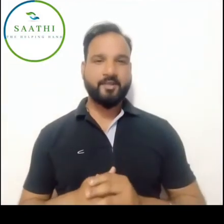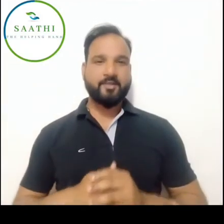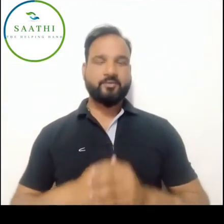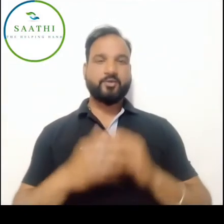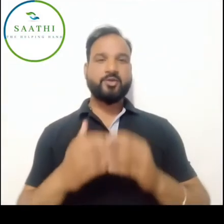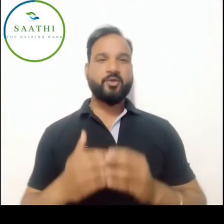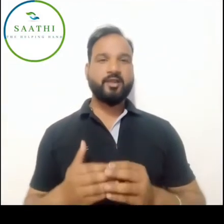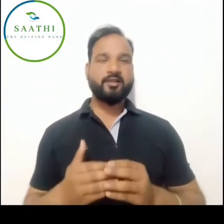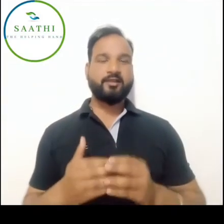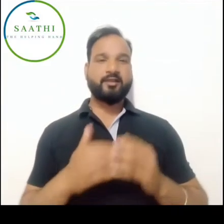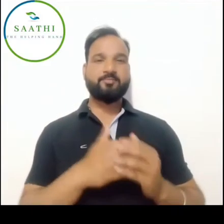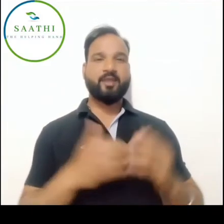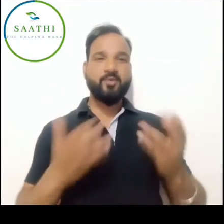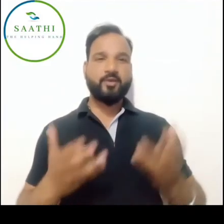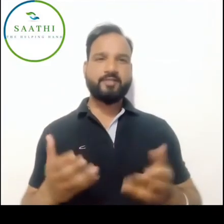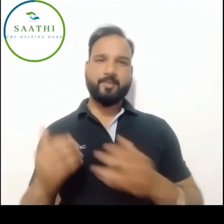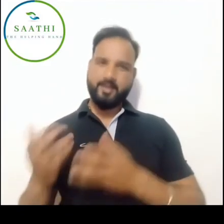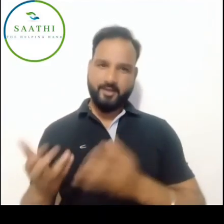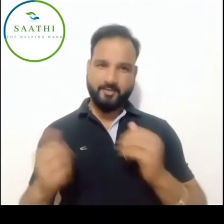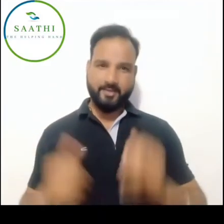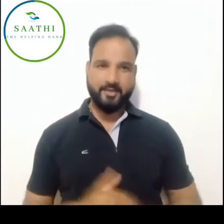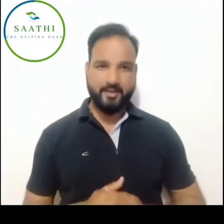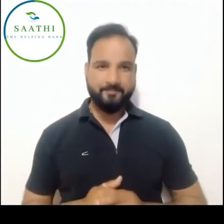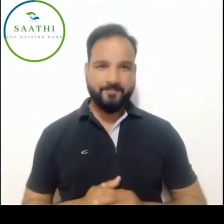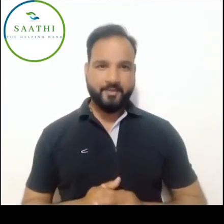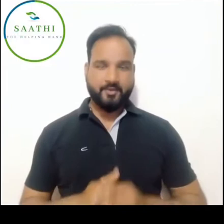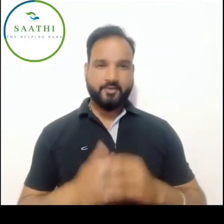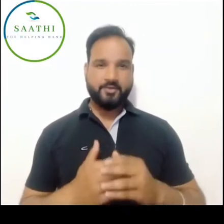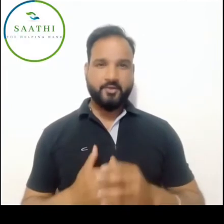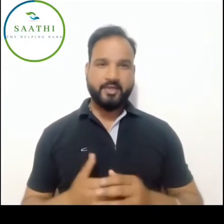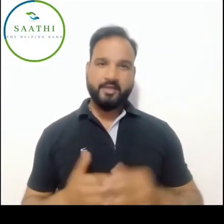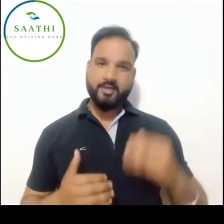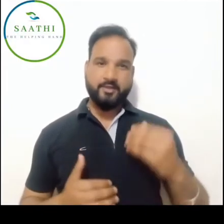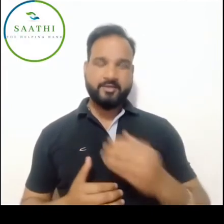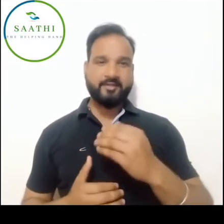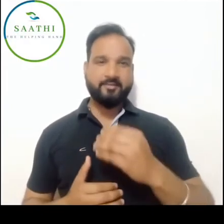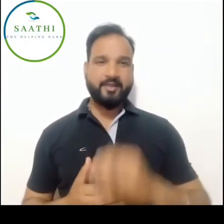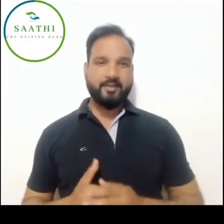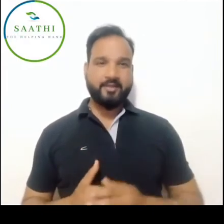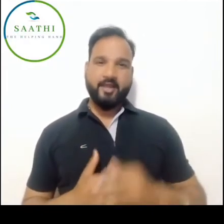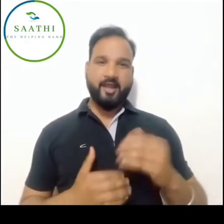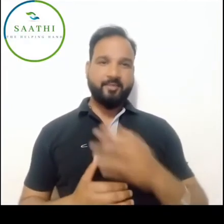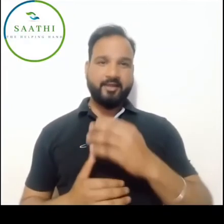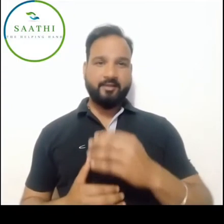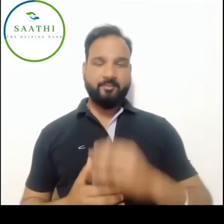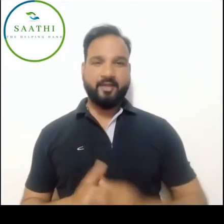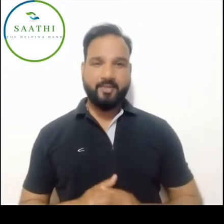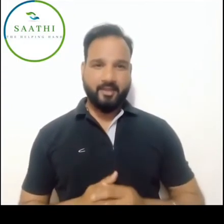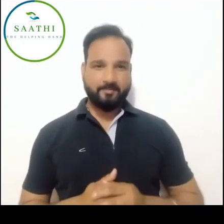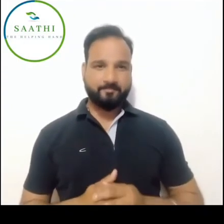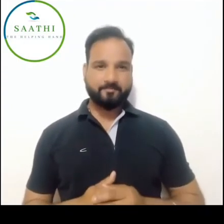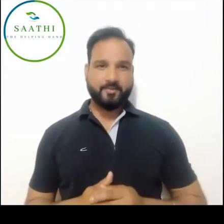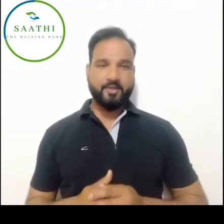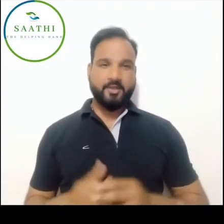सकता। तो कुछ लोगों ने रेस प्रारंभ होने से पहले ही हार मान ली थी और कुछ लोगों ने उस रेस में आगे बढ़ना